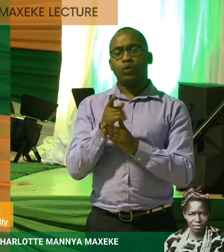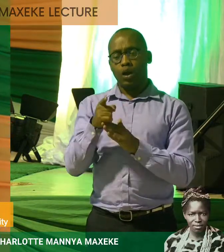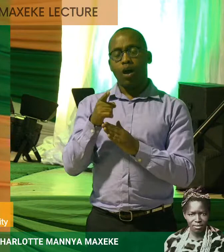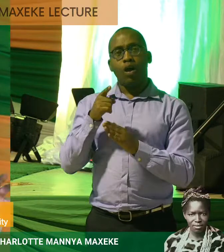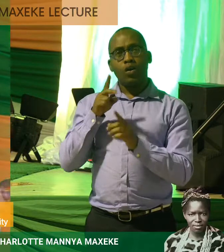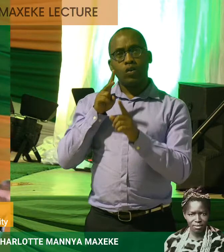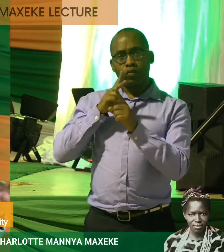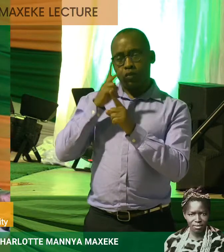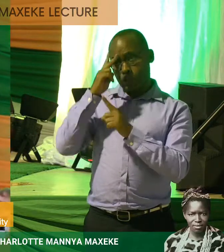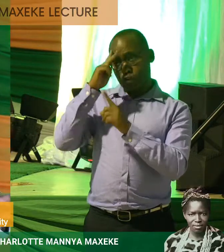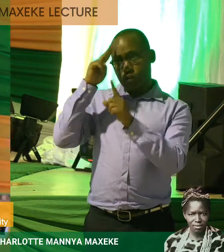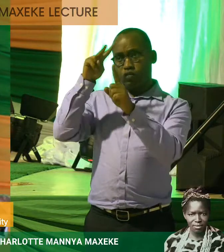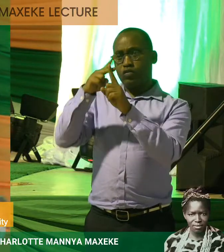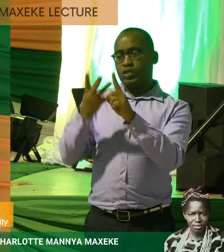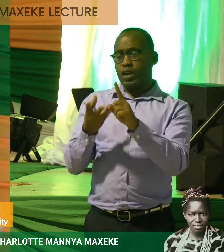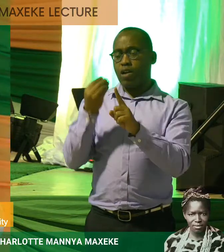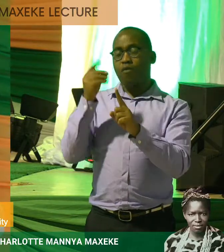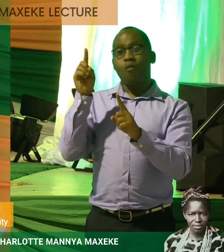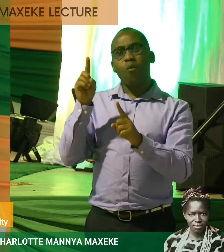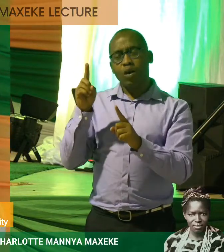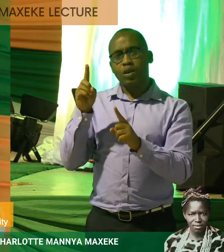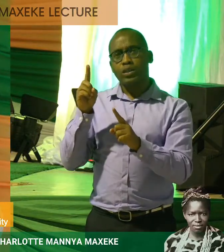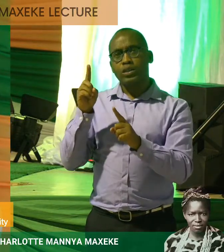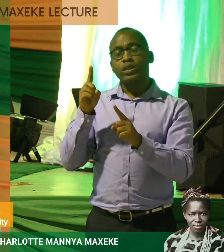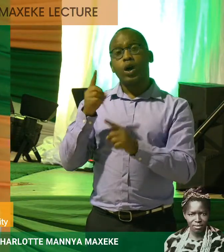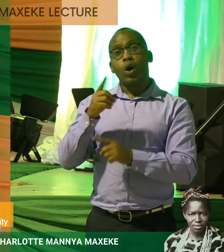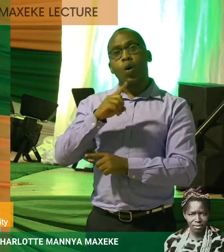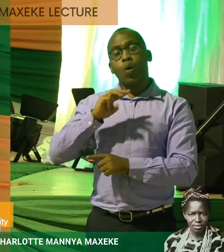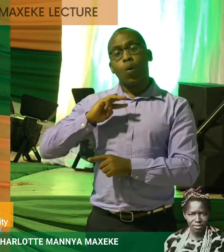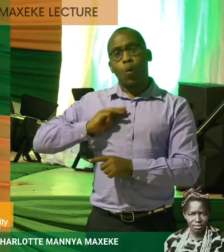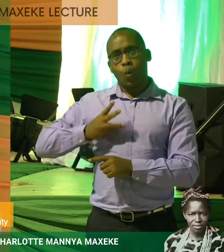esilwela into yoba noomama babakhululeke